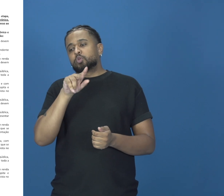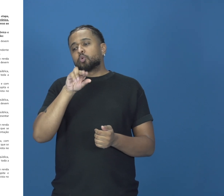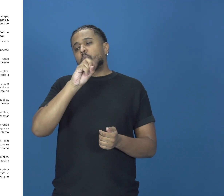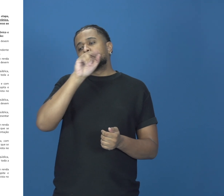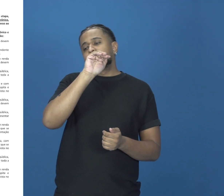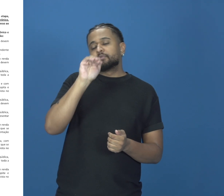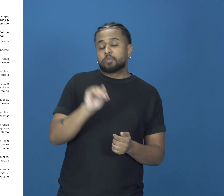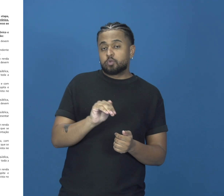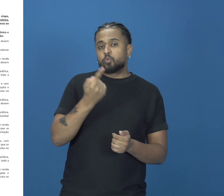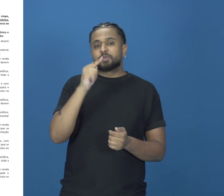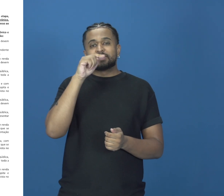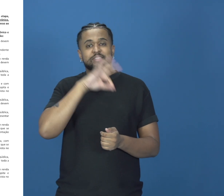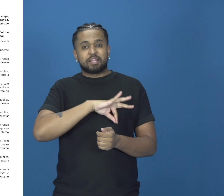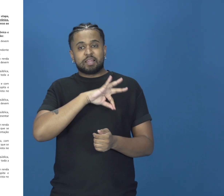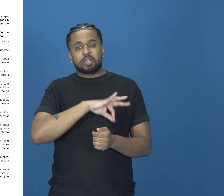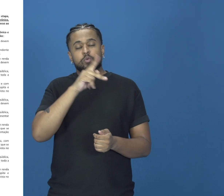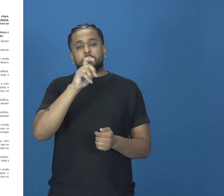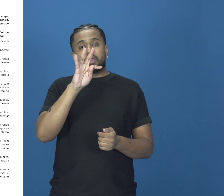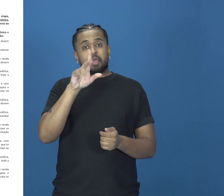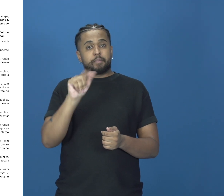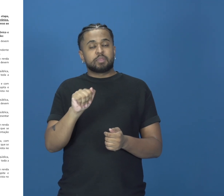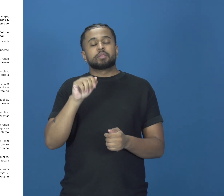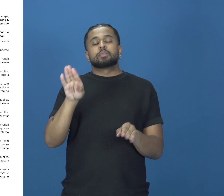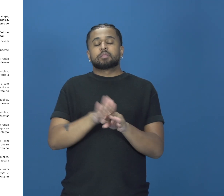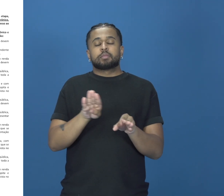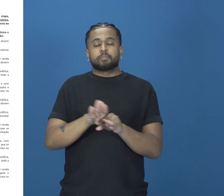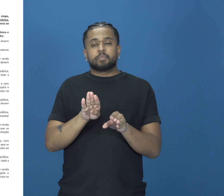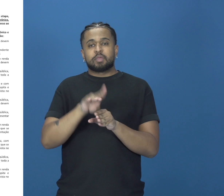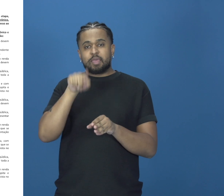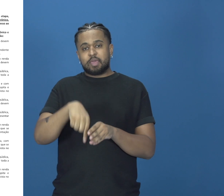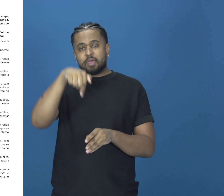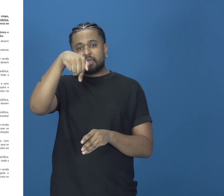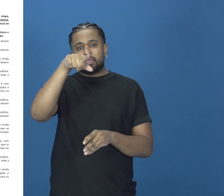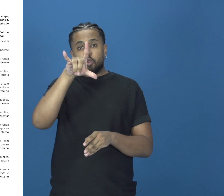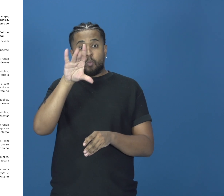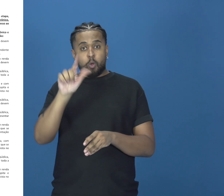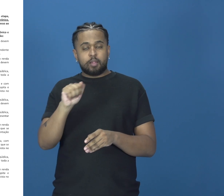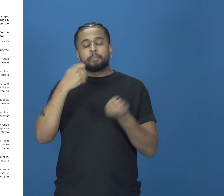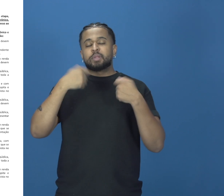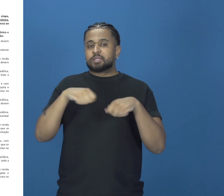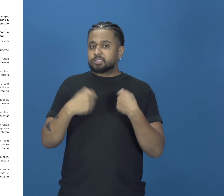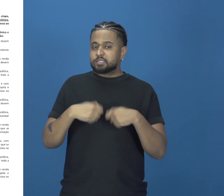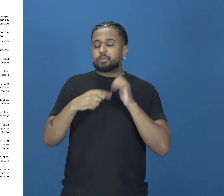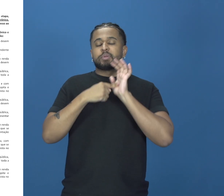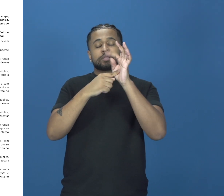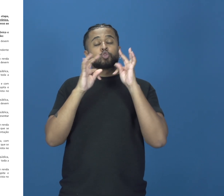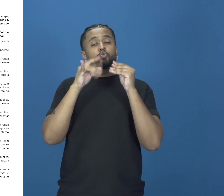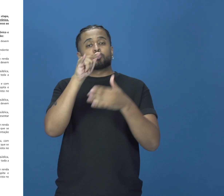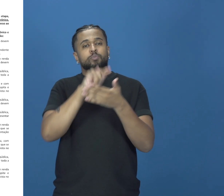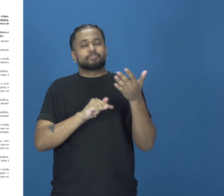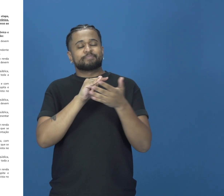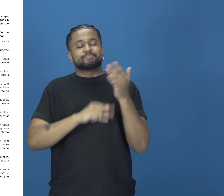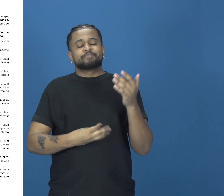ou inferior a um salário mínimo per capita e autodeclarado quilombola, devem apresentar toda a